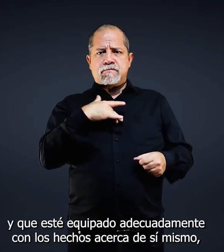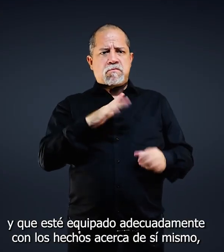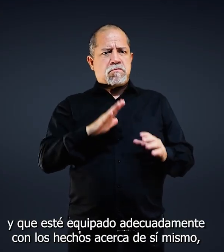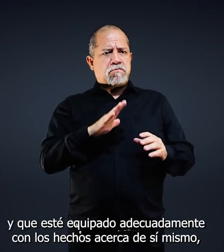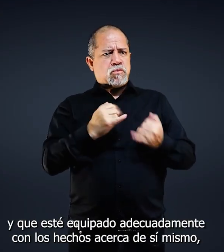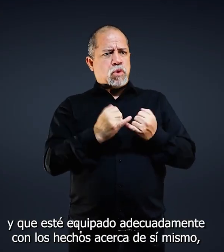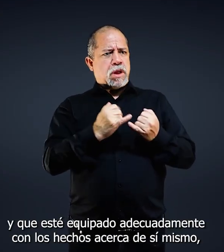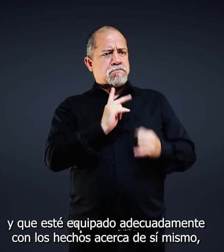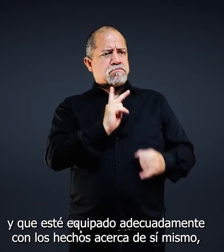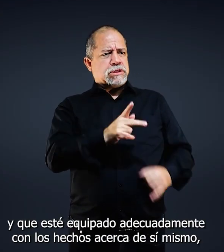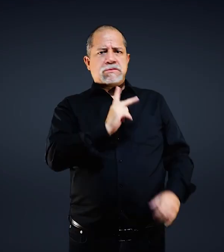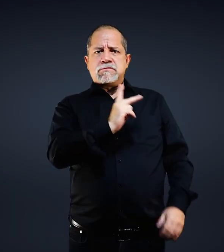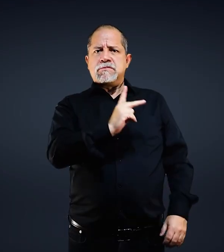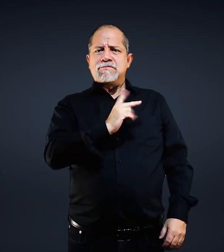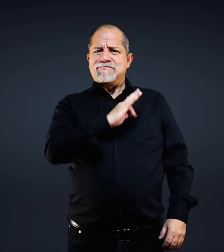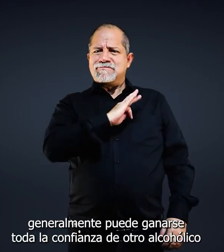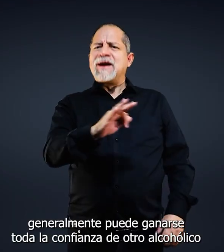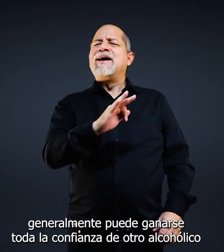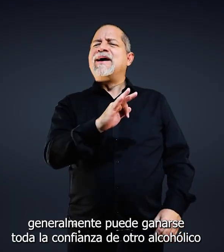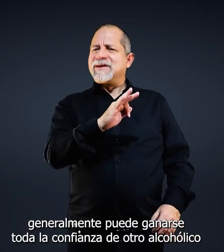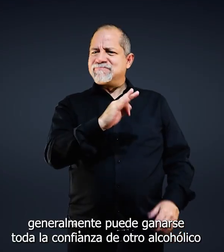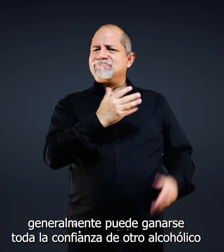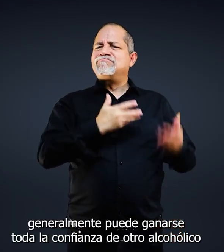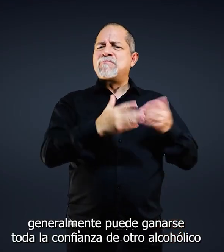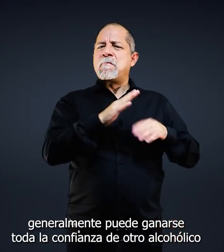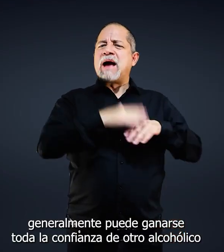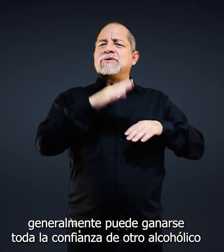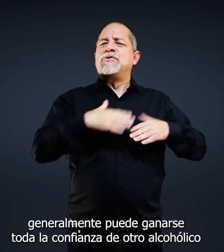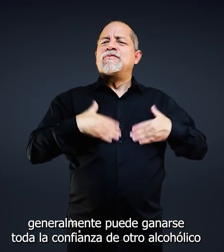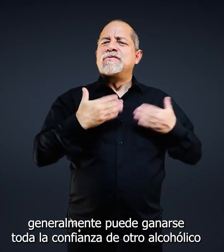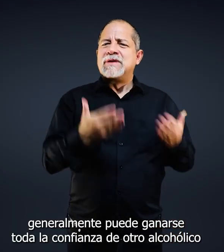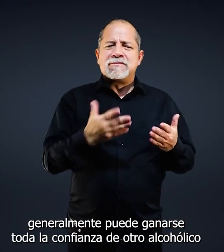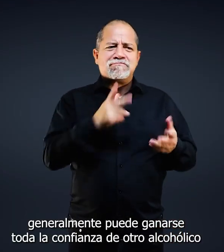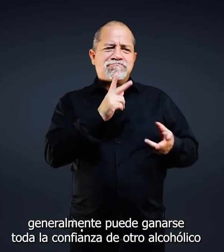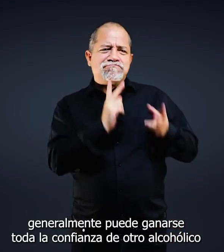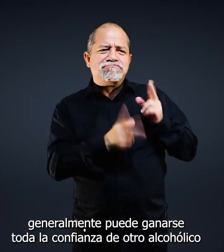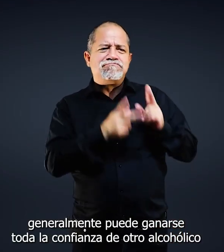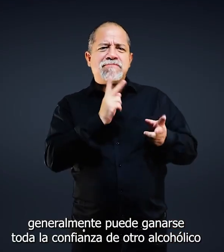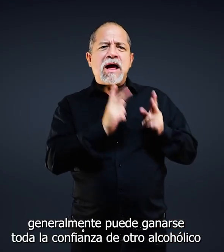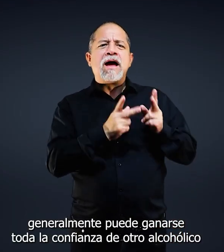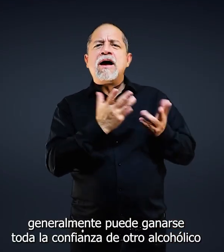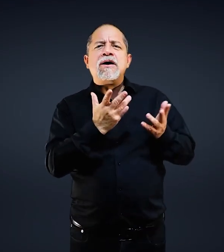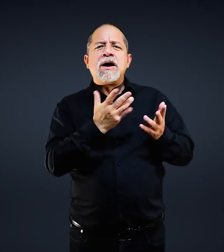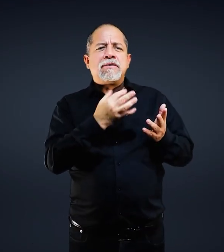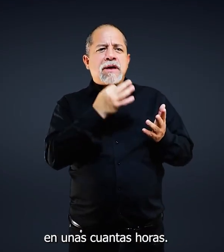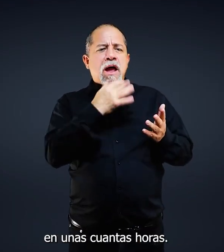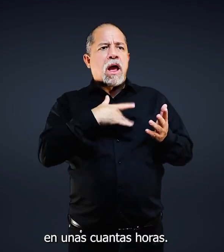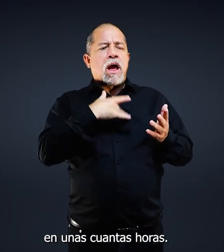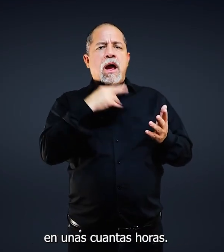acerca de sí mismo, generalmente puede ganarse toda la confianza de otro alcohólico en unas cuantas